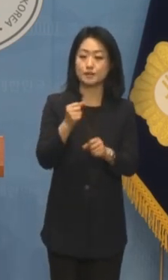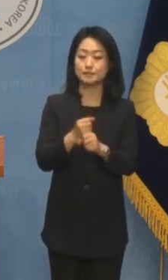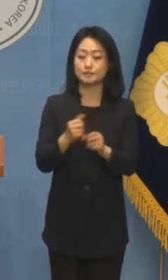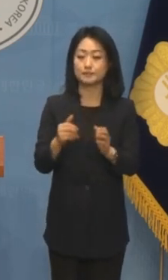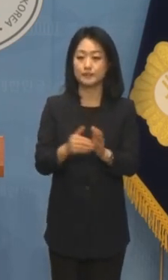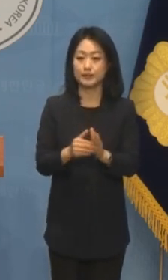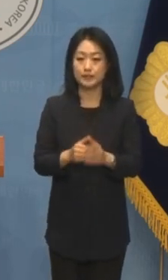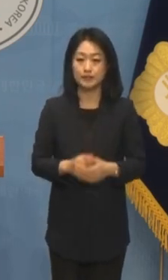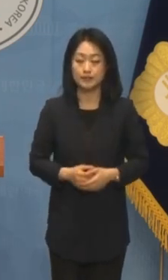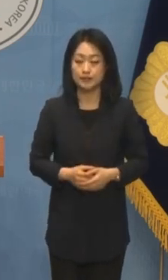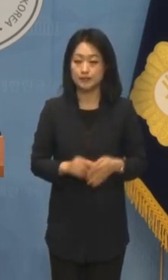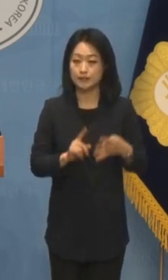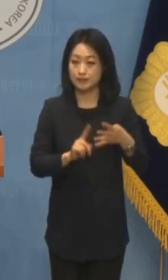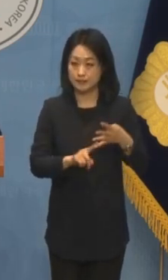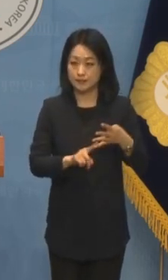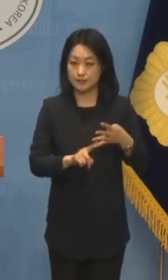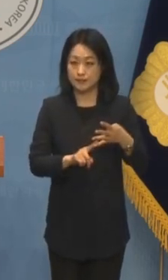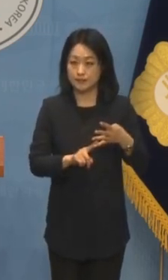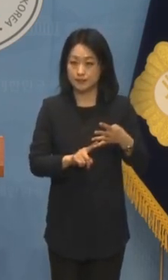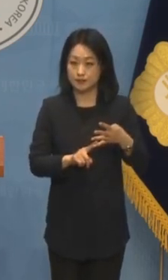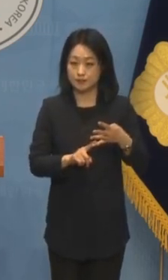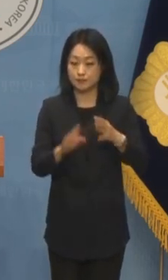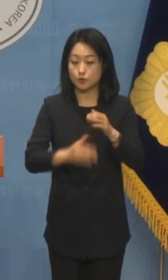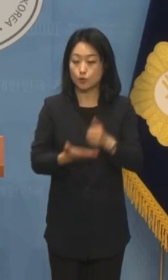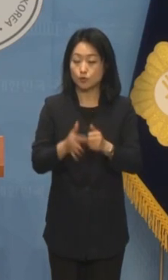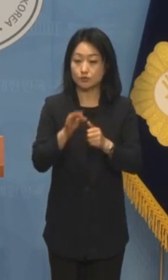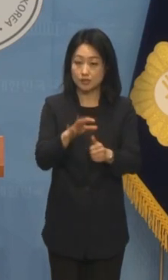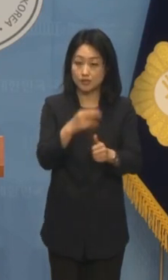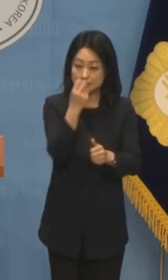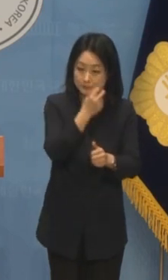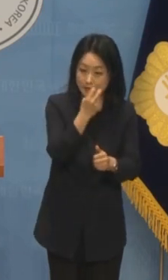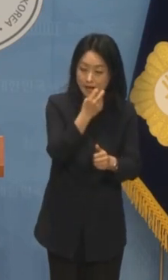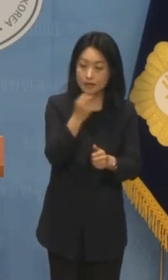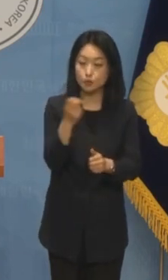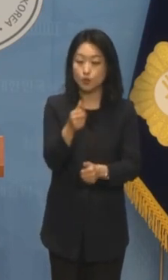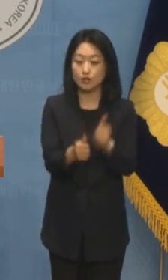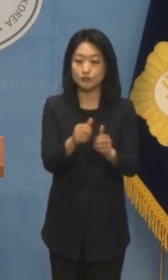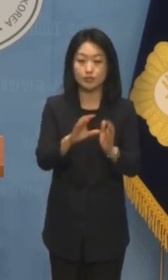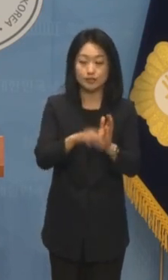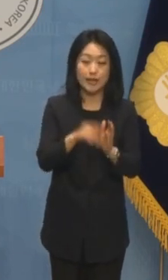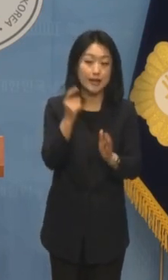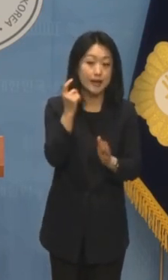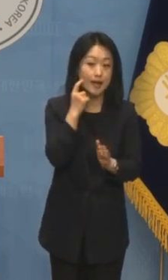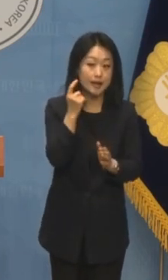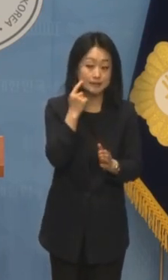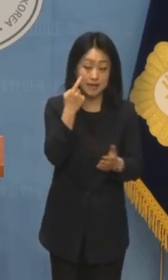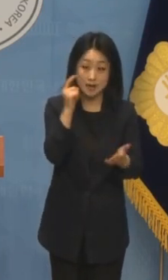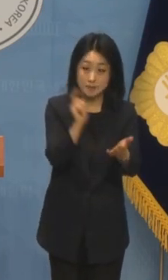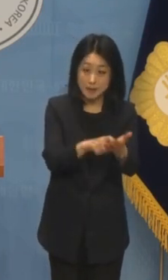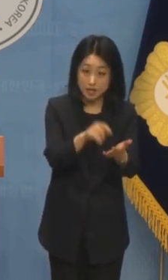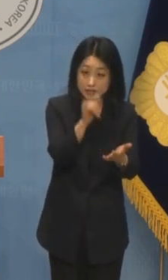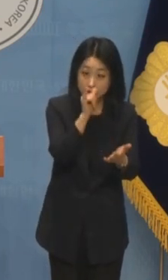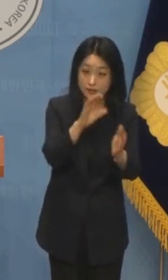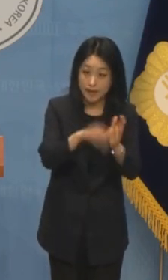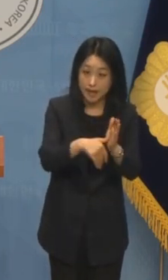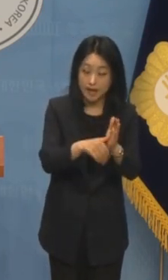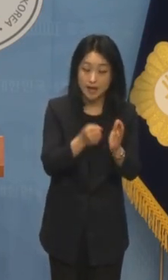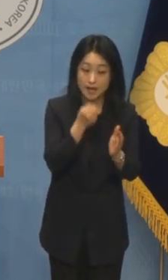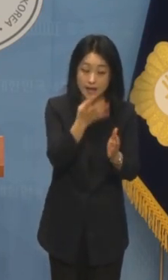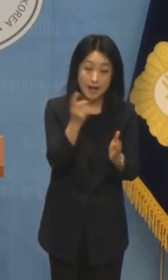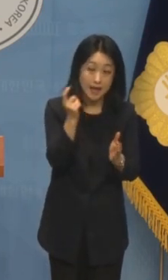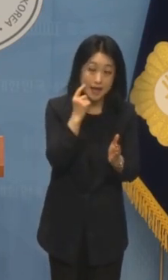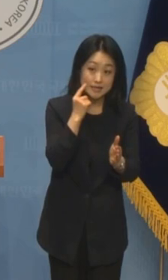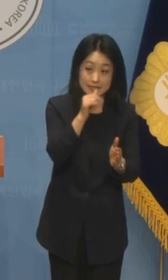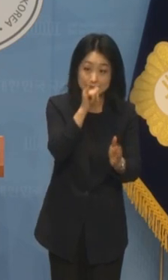하였습니다 넷째 공천심사 또는 경선 진행 중에 허위 사실 발견 시에 후보자 자격박탈